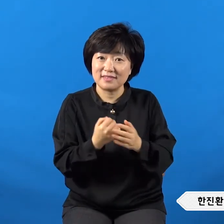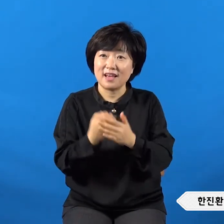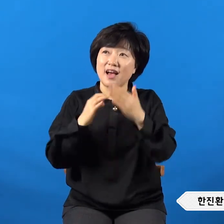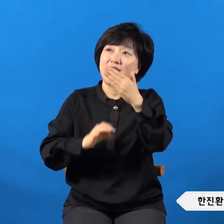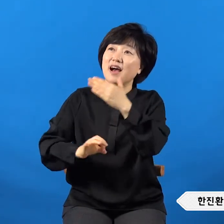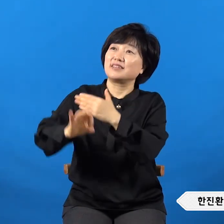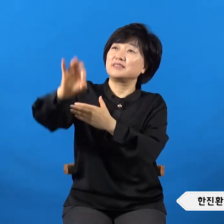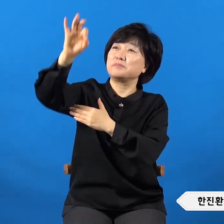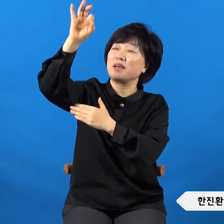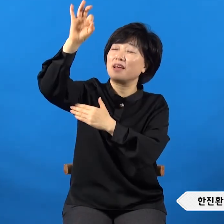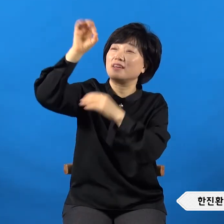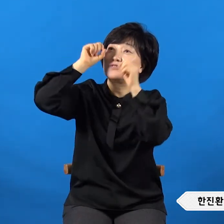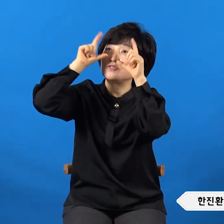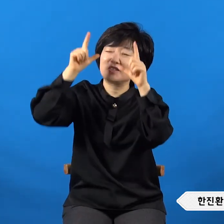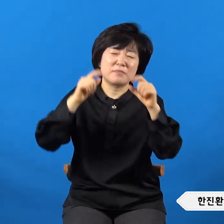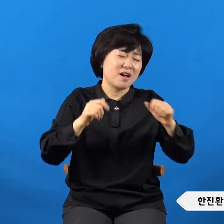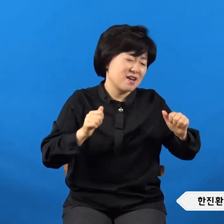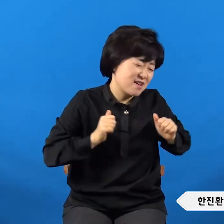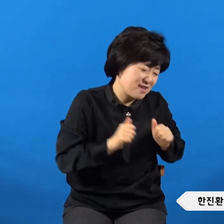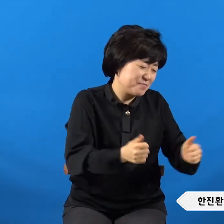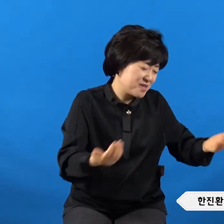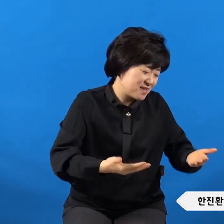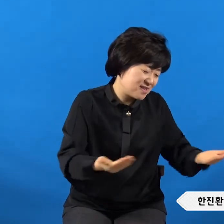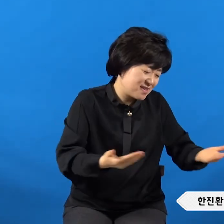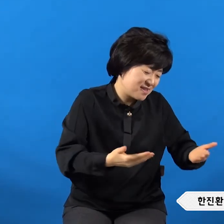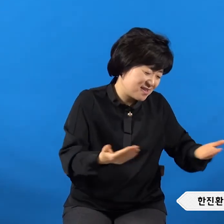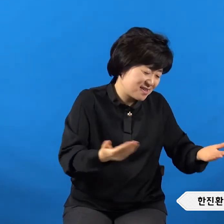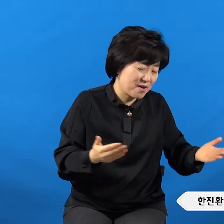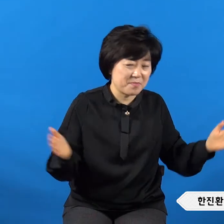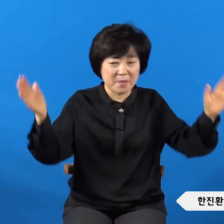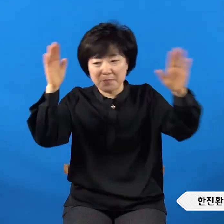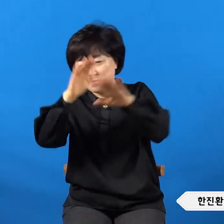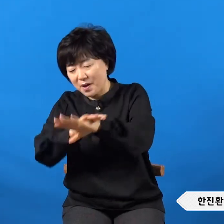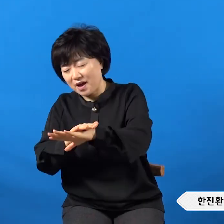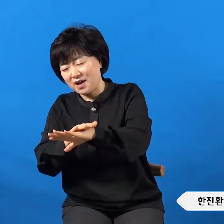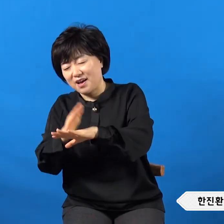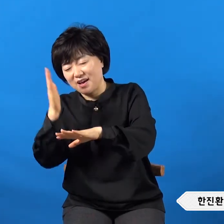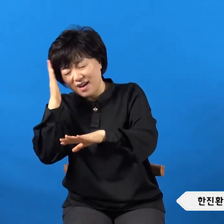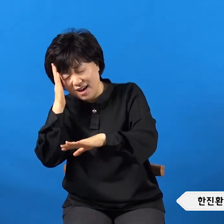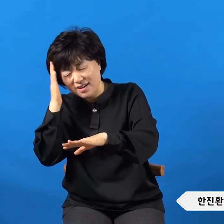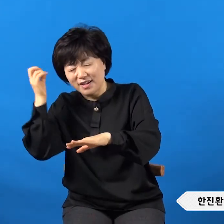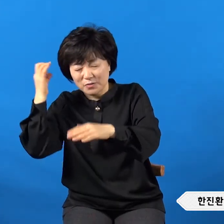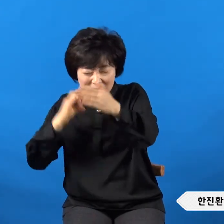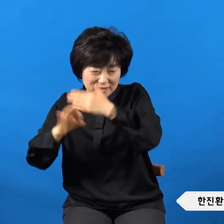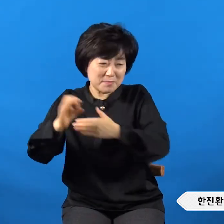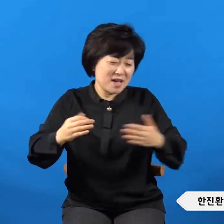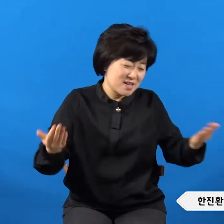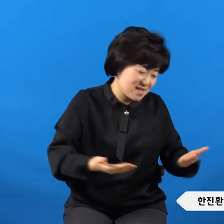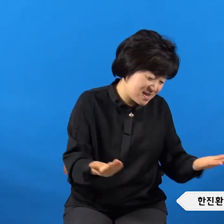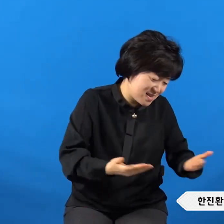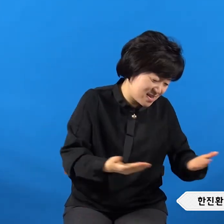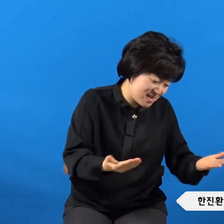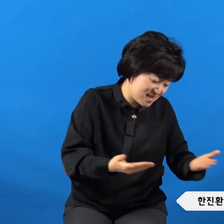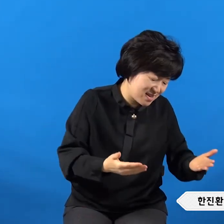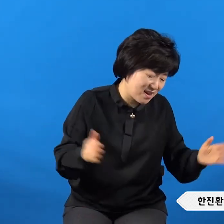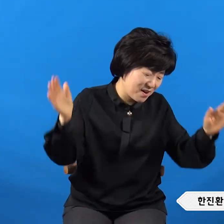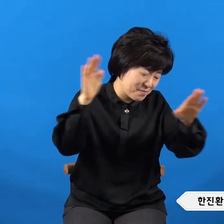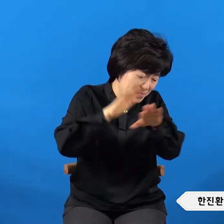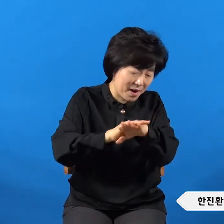눈 뜨면 출근해가지고 죽도록 일하고 밤 되면 퇴근하고, 또 눈 뜨면 출근해서 죽도록 일하고 또 밤 되면